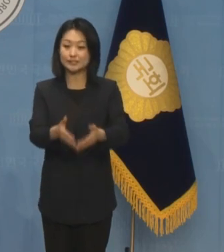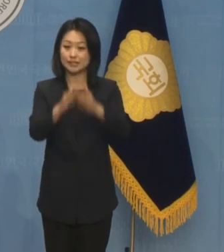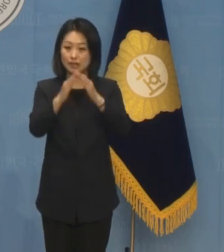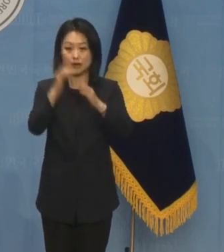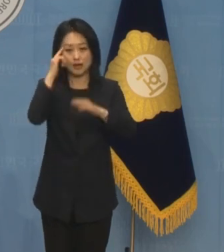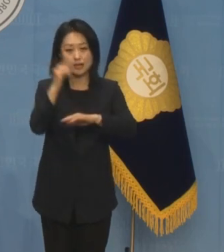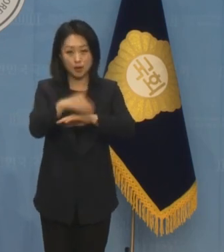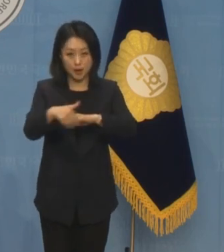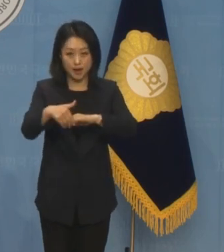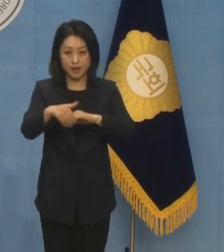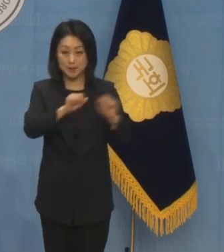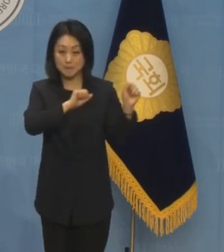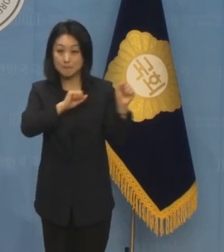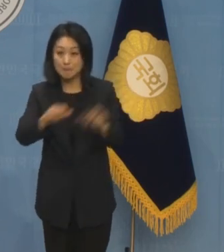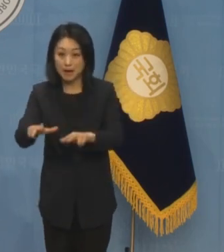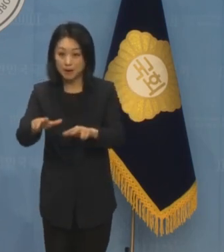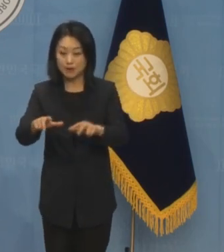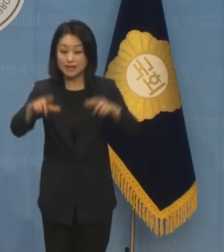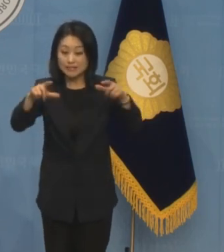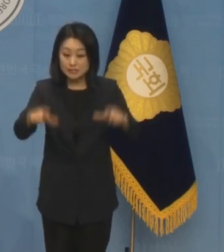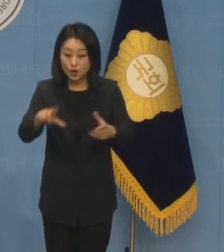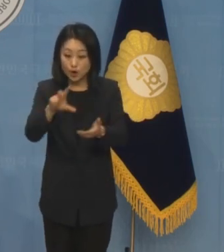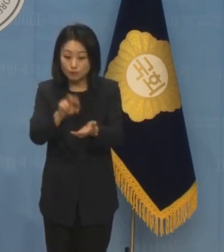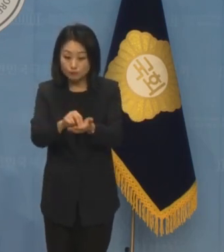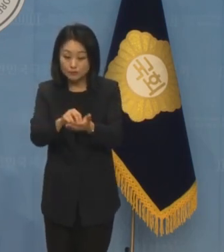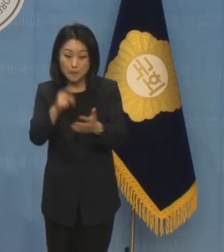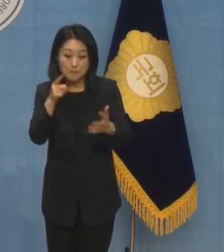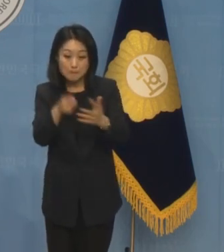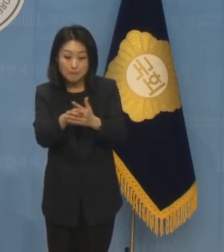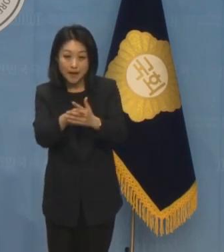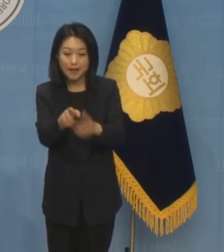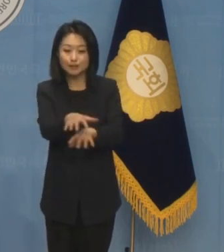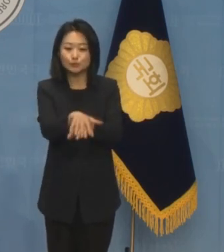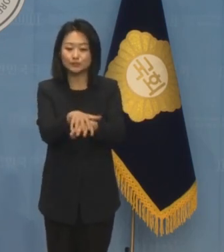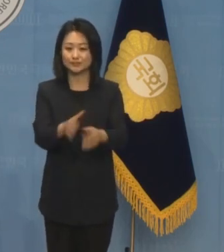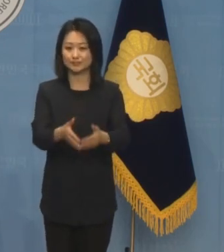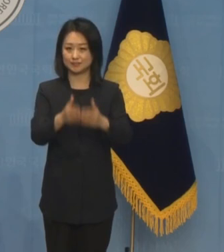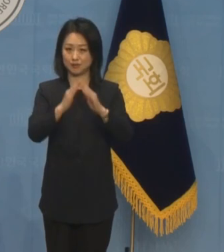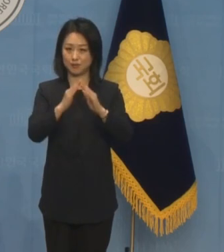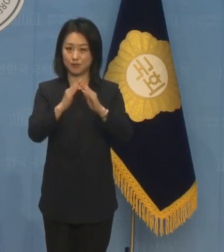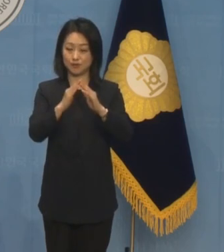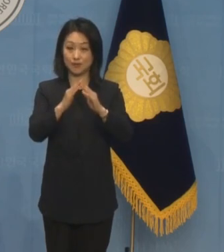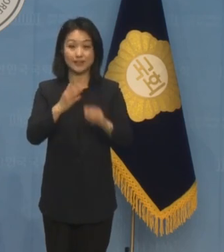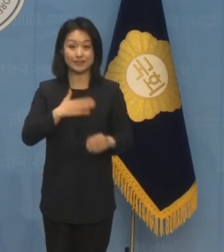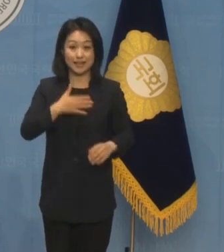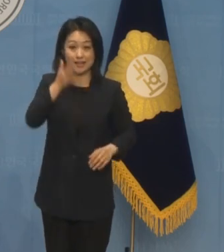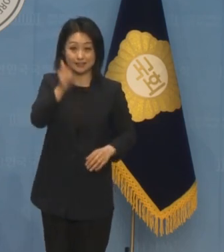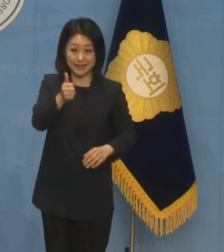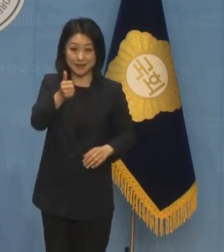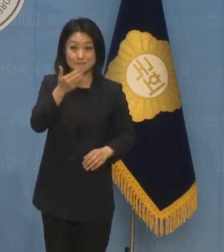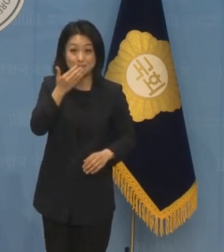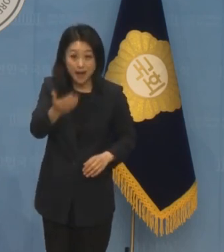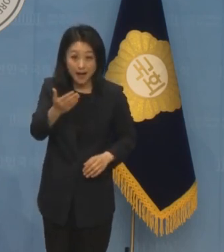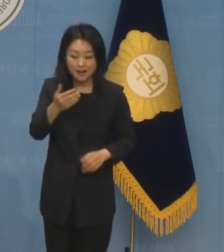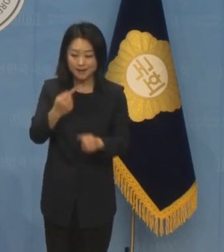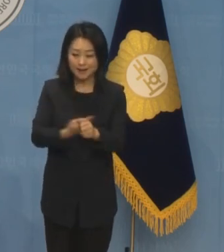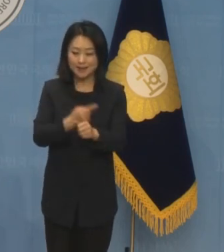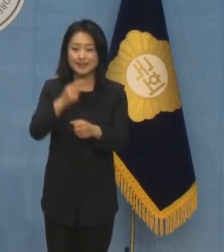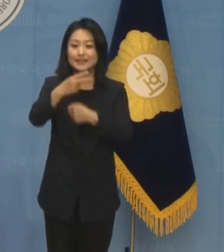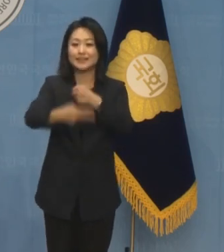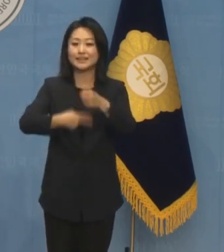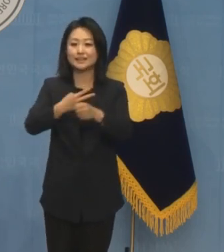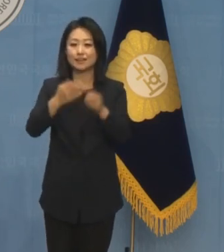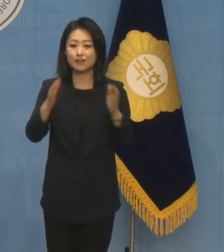조직이 구축되는 즉시 지역 현안 TF를 구축하겠습니다. 허은하가 당대표가 되면 앞으로